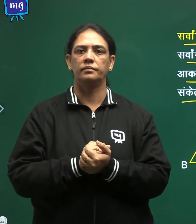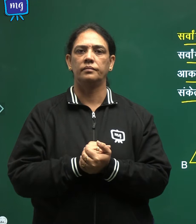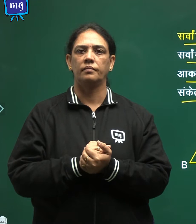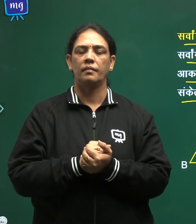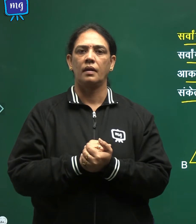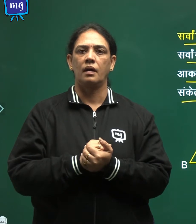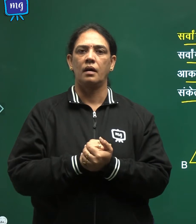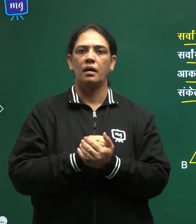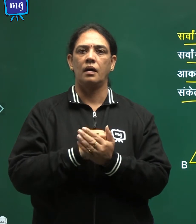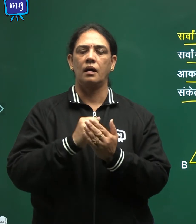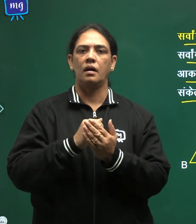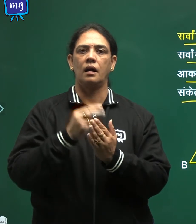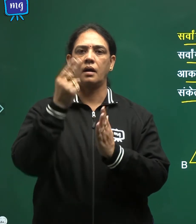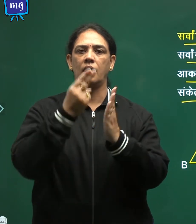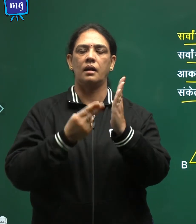आकार